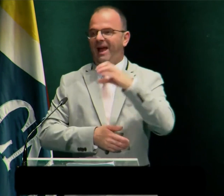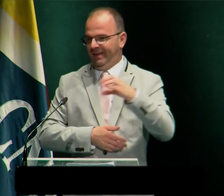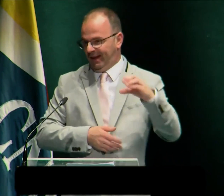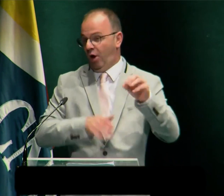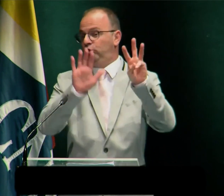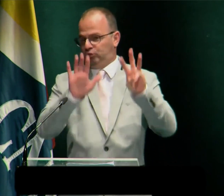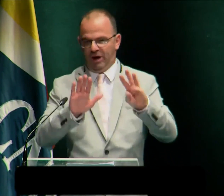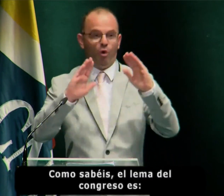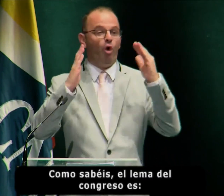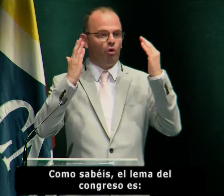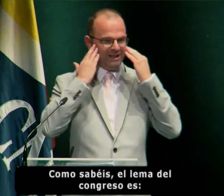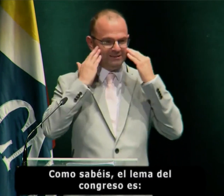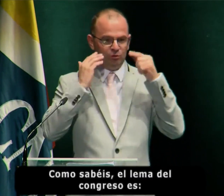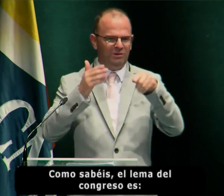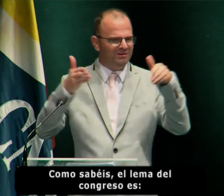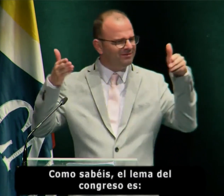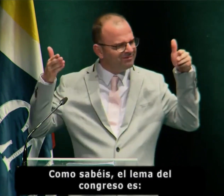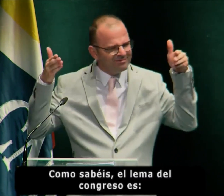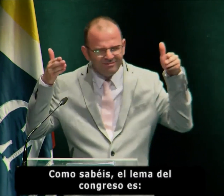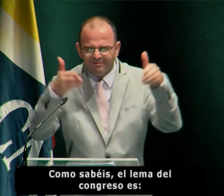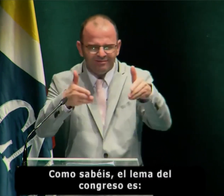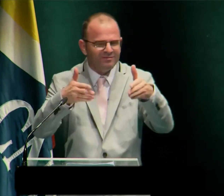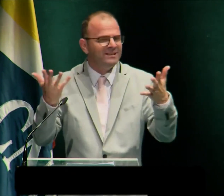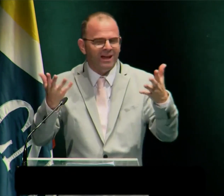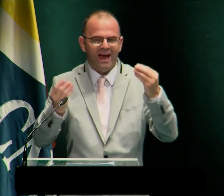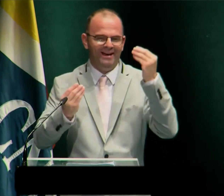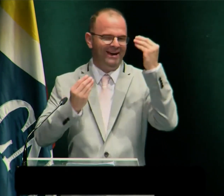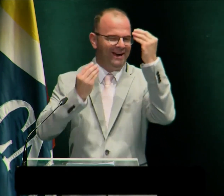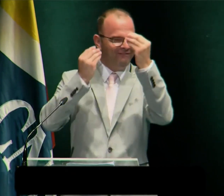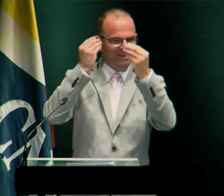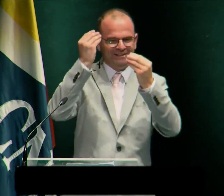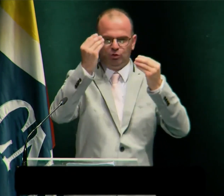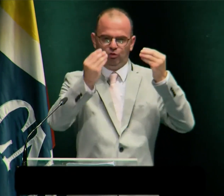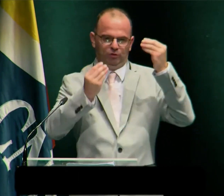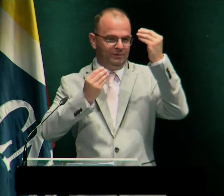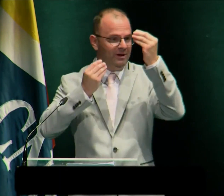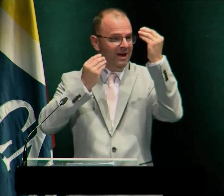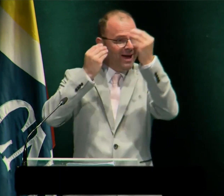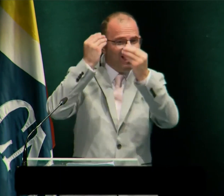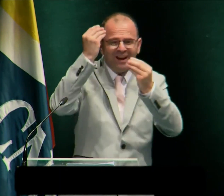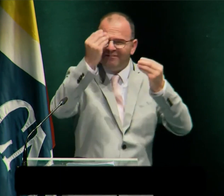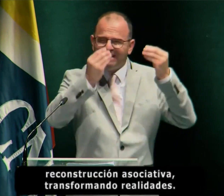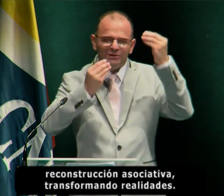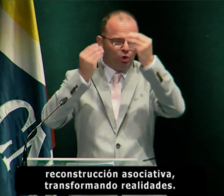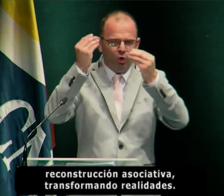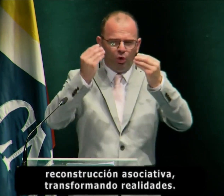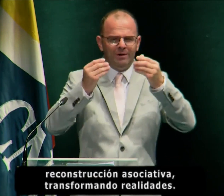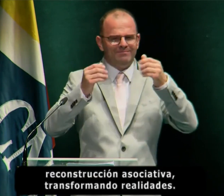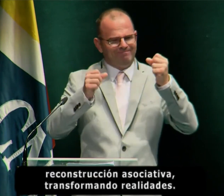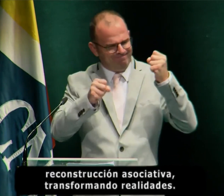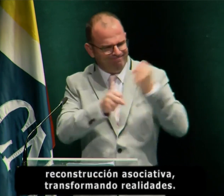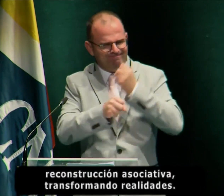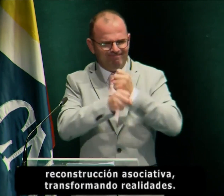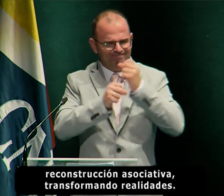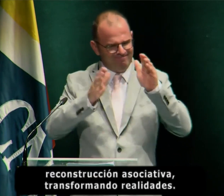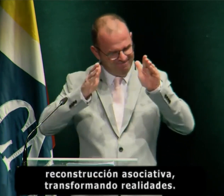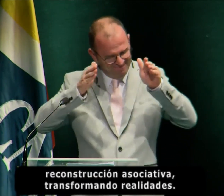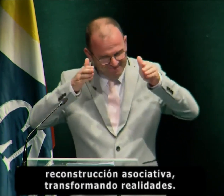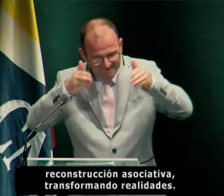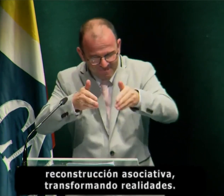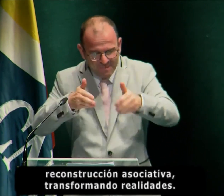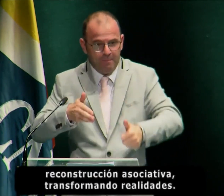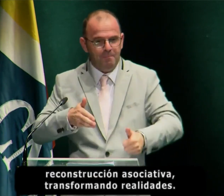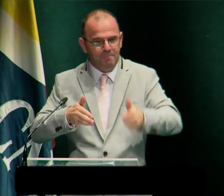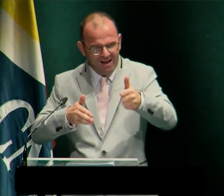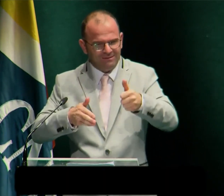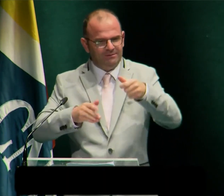realidades. Nos encontramos hoy en Cáceres, en el 8º Congreso, para reflexionar